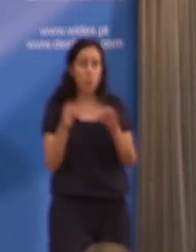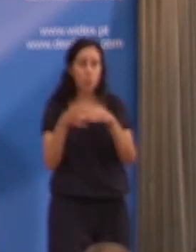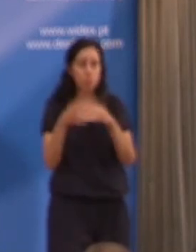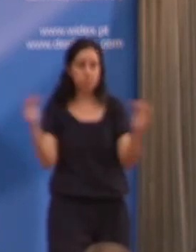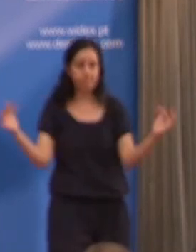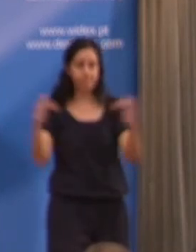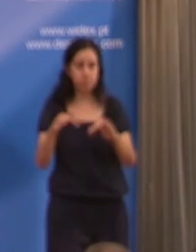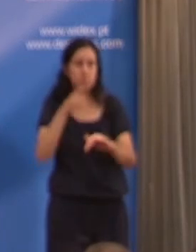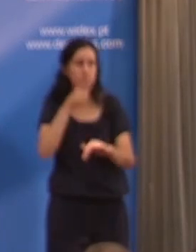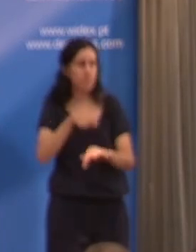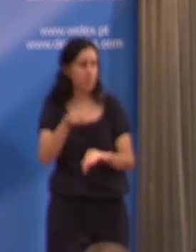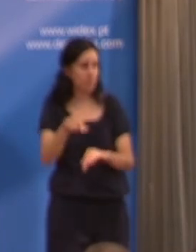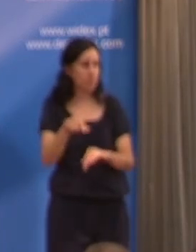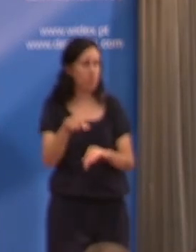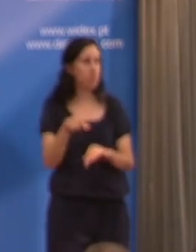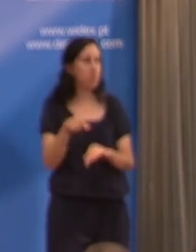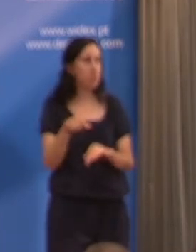num café,